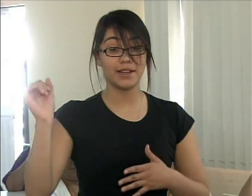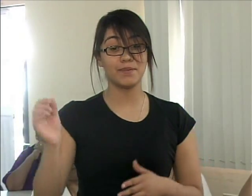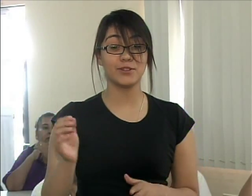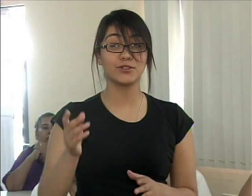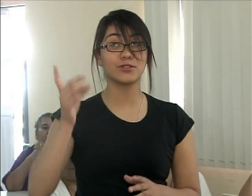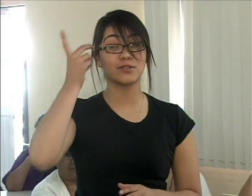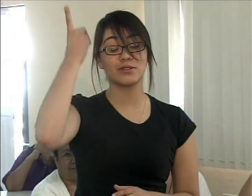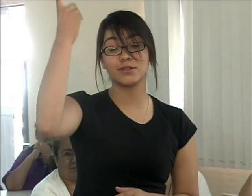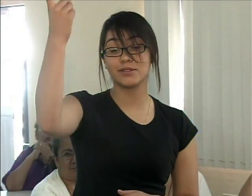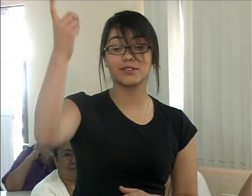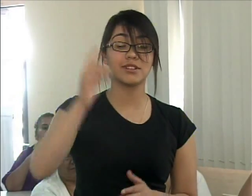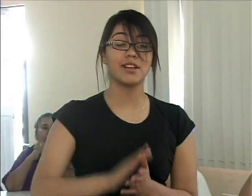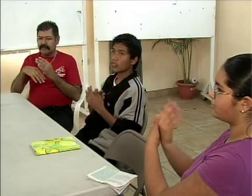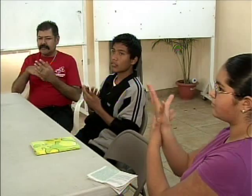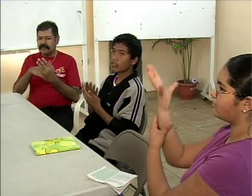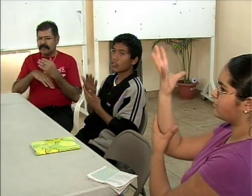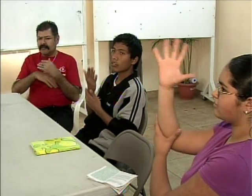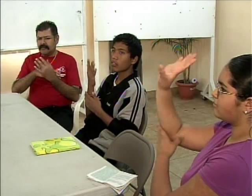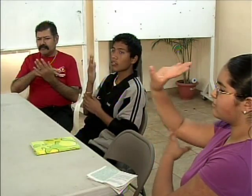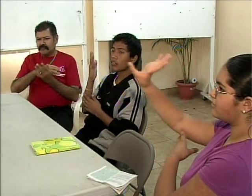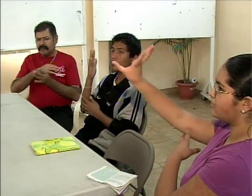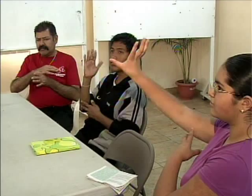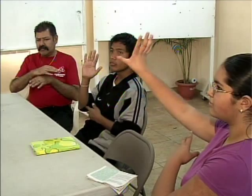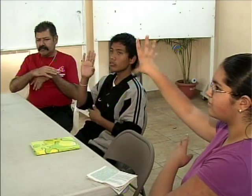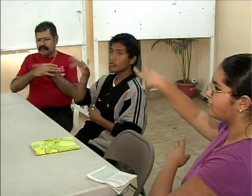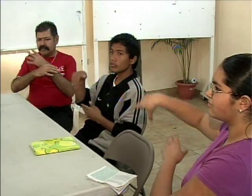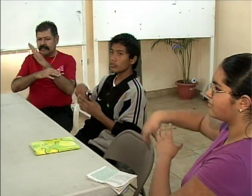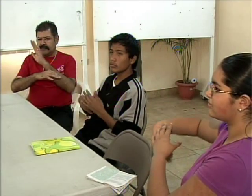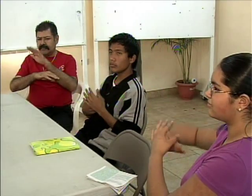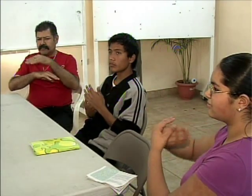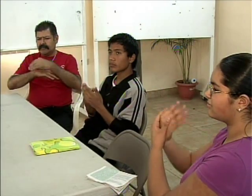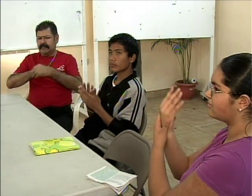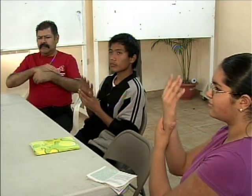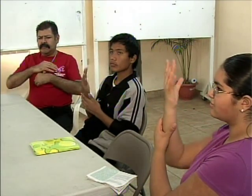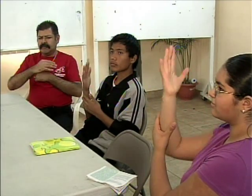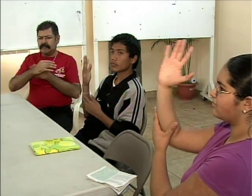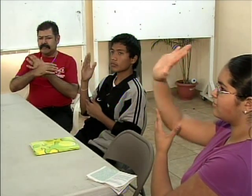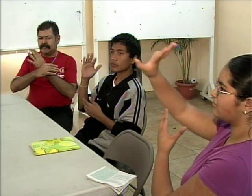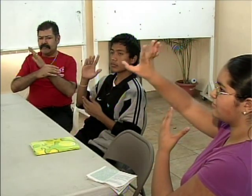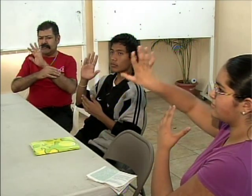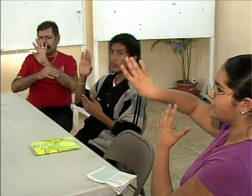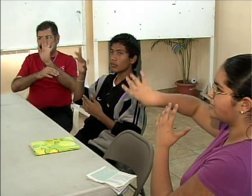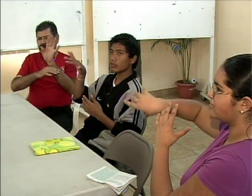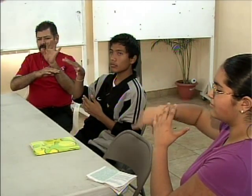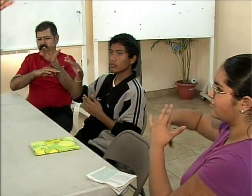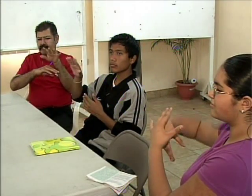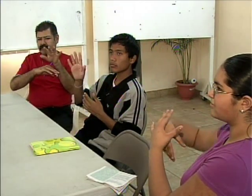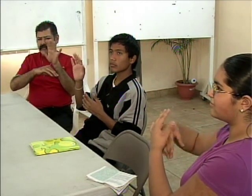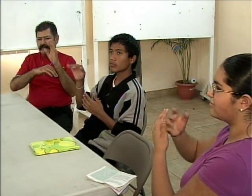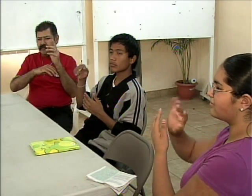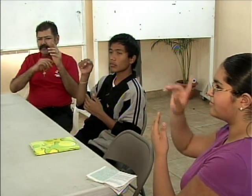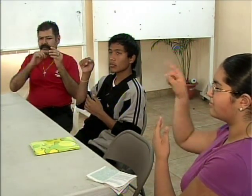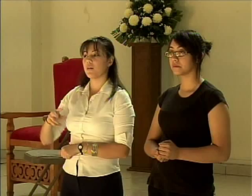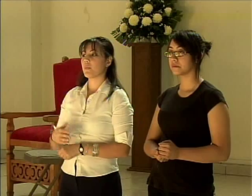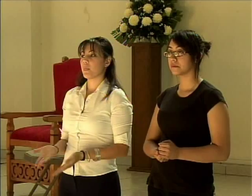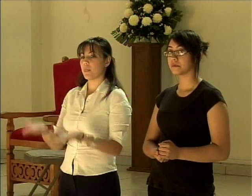Por esta razón el Instituto Mexicano del Seguro Social en Baja California busca impulsar el proyecto de un consultorio para pacientes